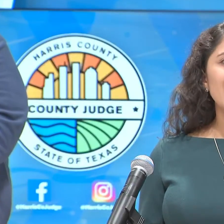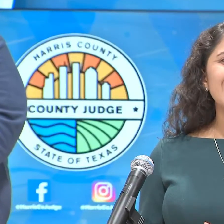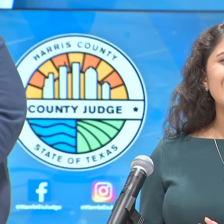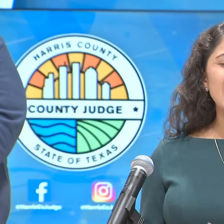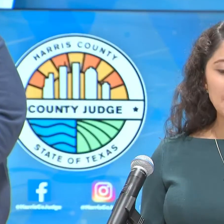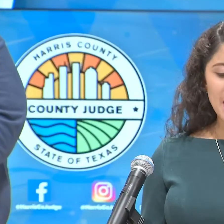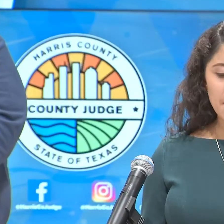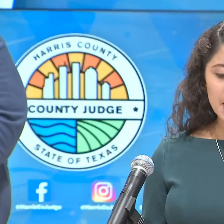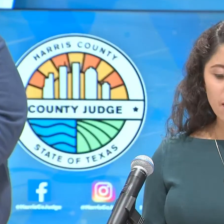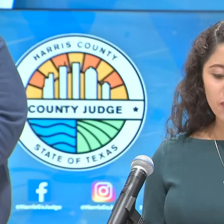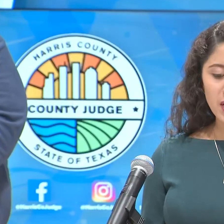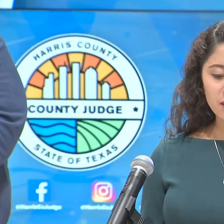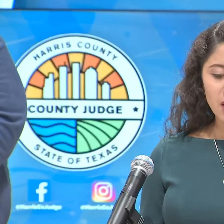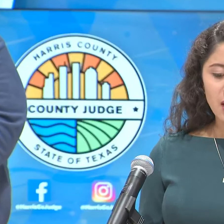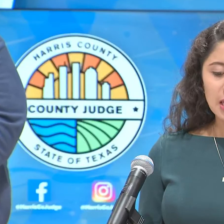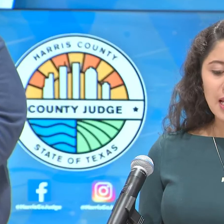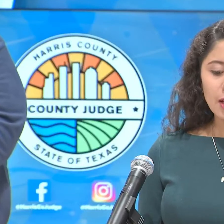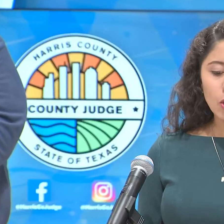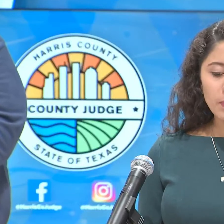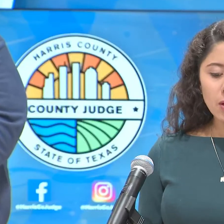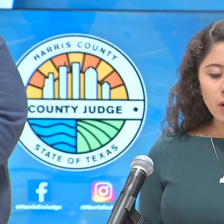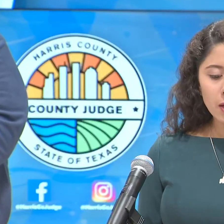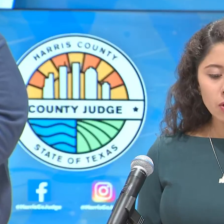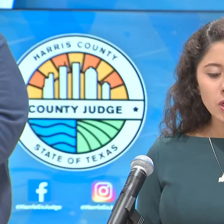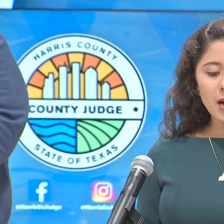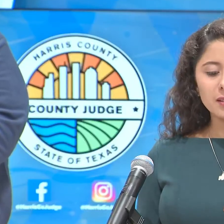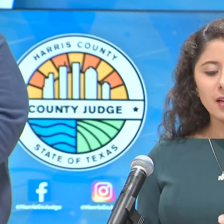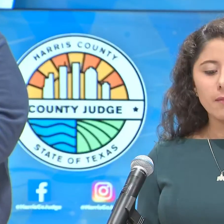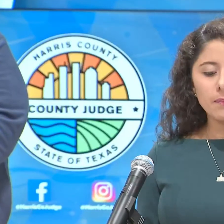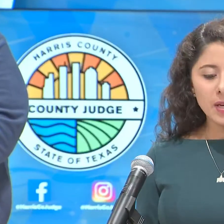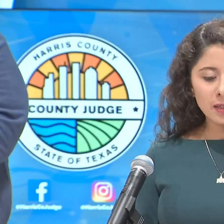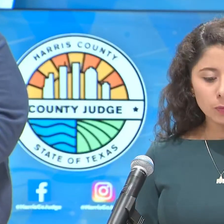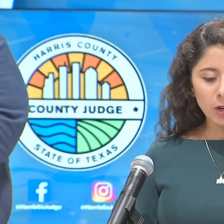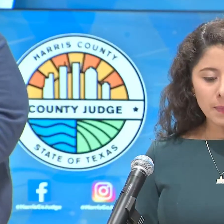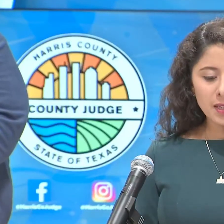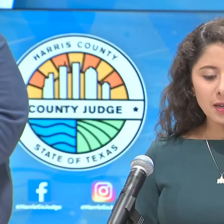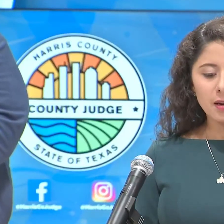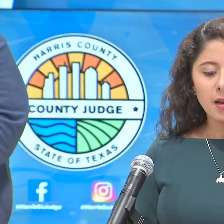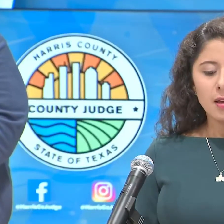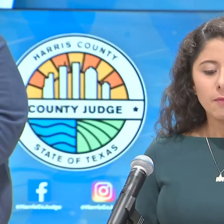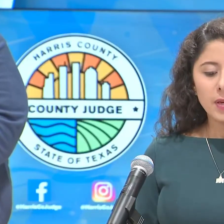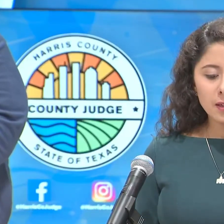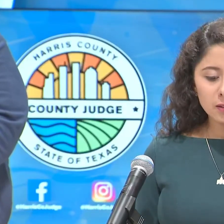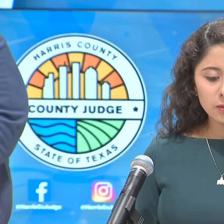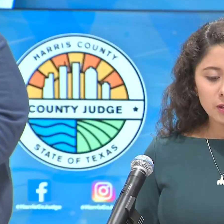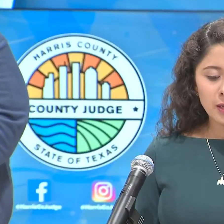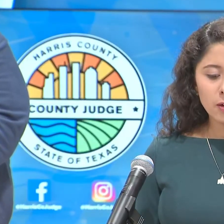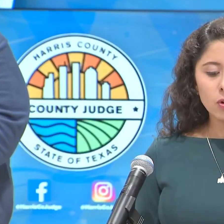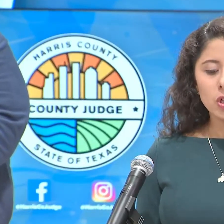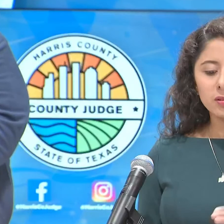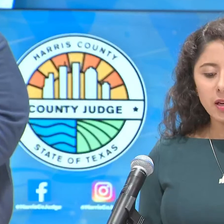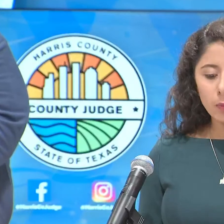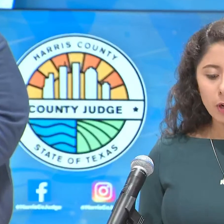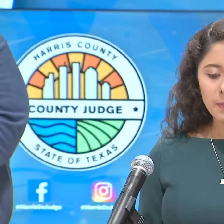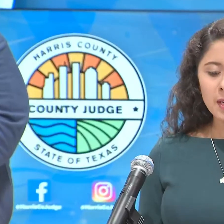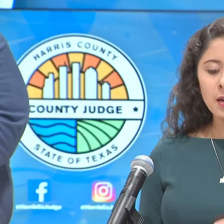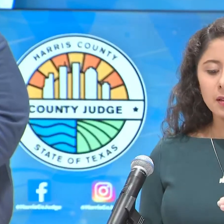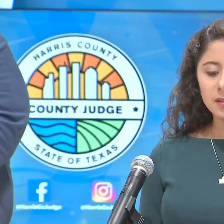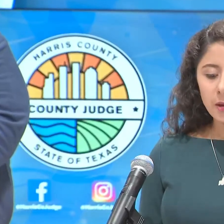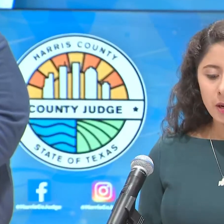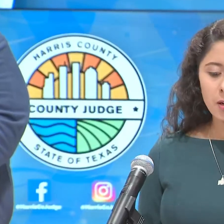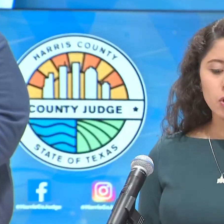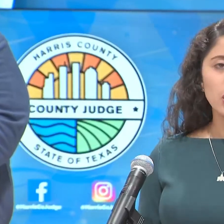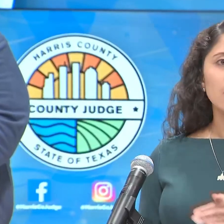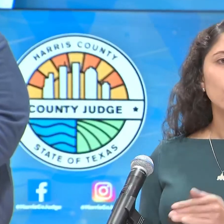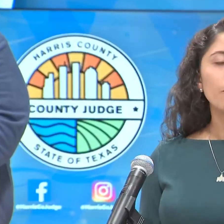van a ser extremadamente frías. Del domingo a la noche hacia el viernes por la mañana, viernes de la noche, sábado por la